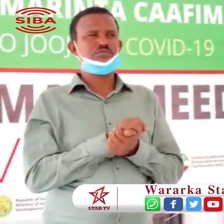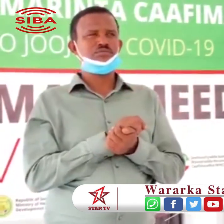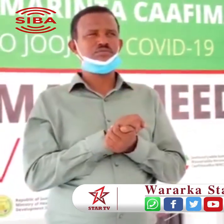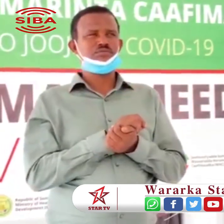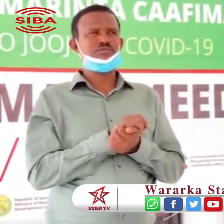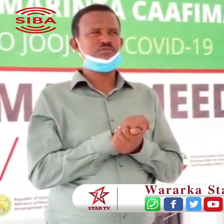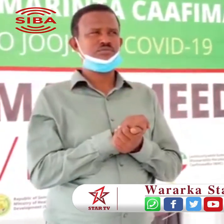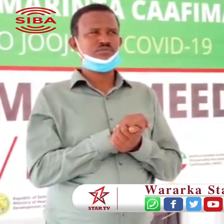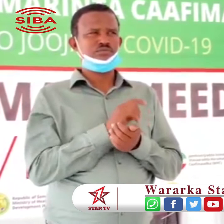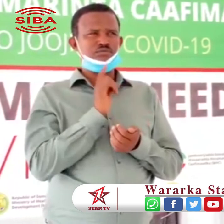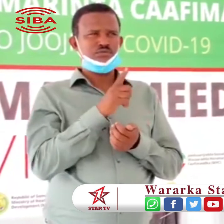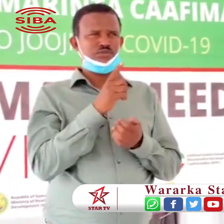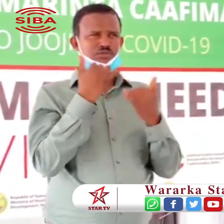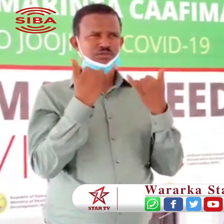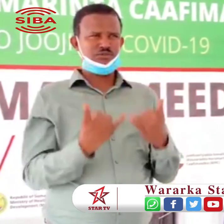Intii ay arrintani jirtay